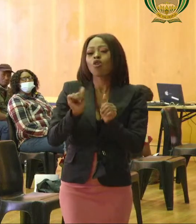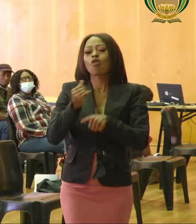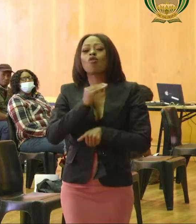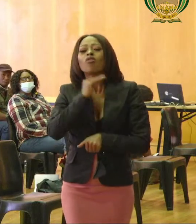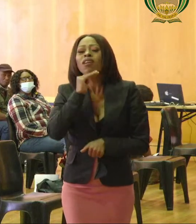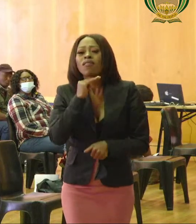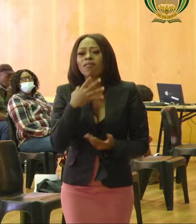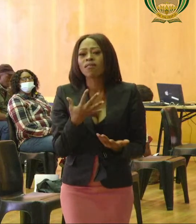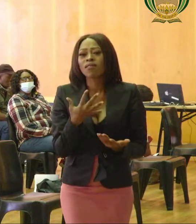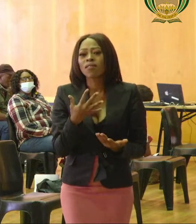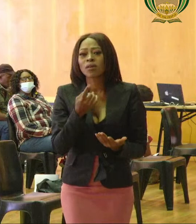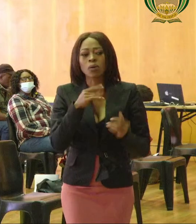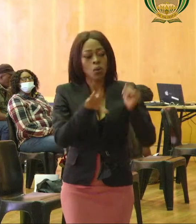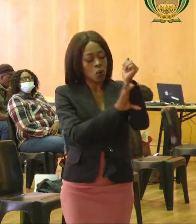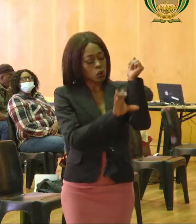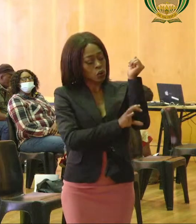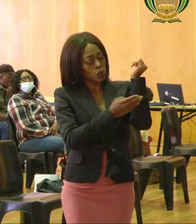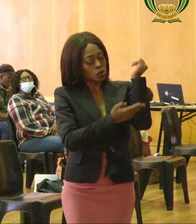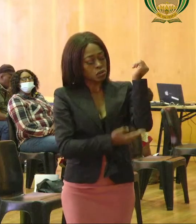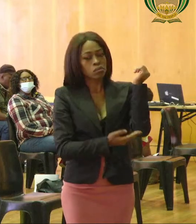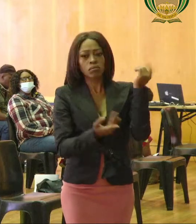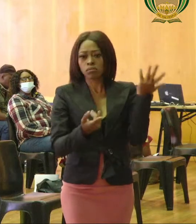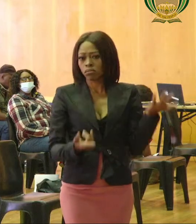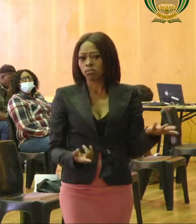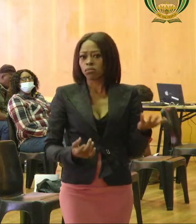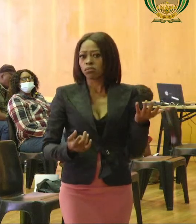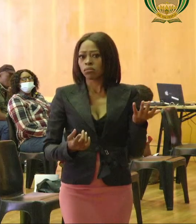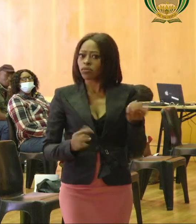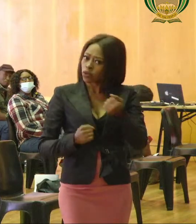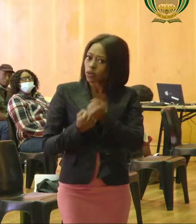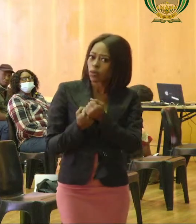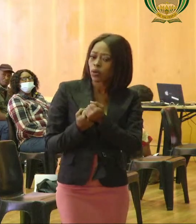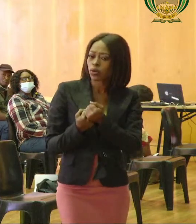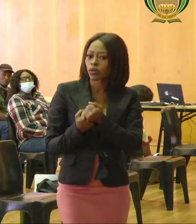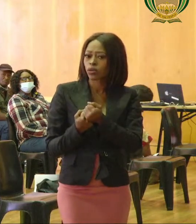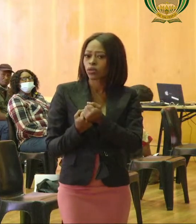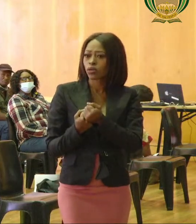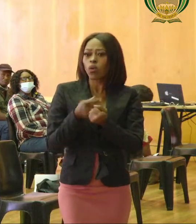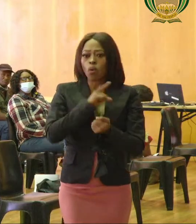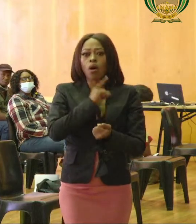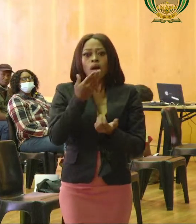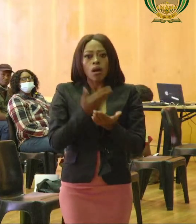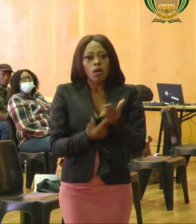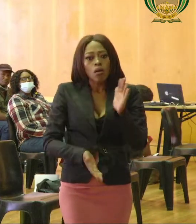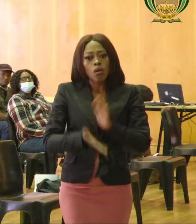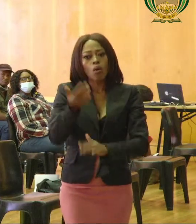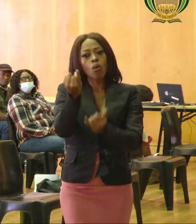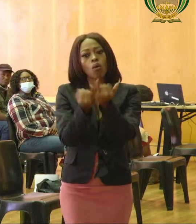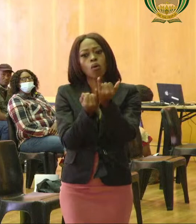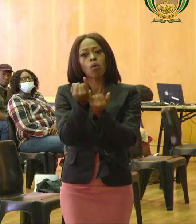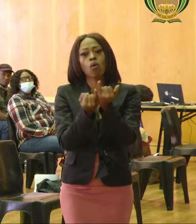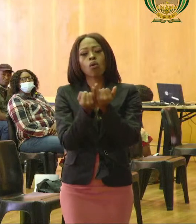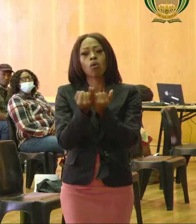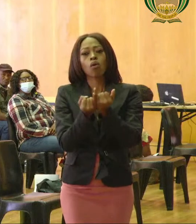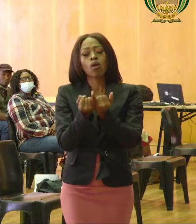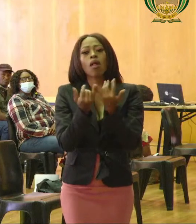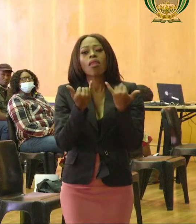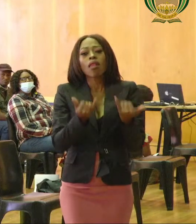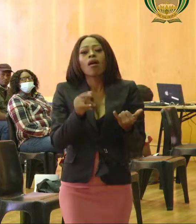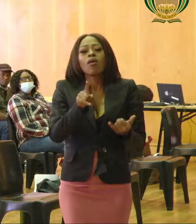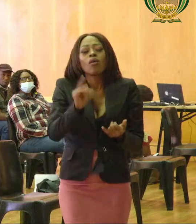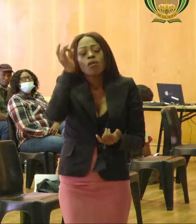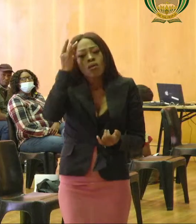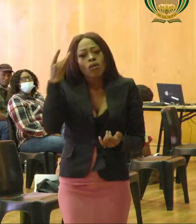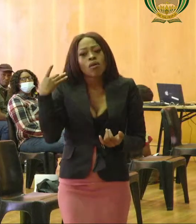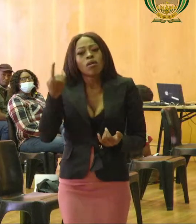zijn constituency, zijn wijk waar hij staan, te gaan staan daar niet. Ja, bij het verkeerde doel,